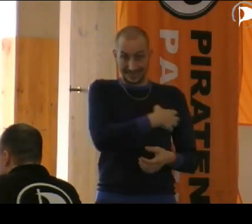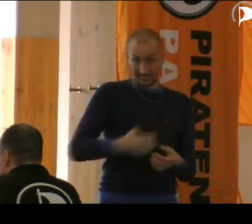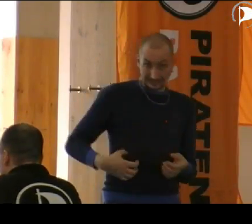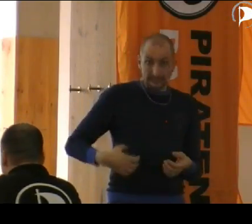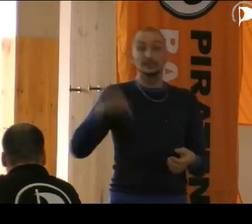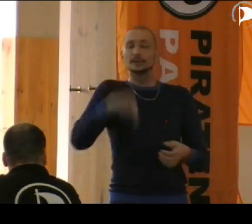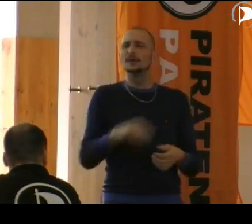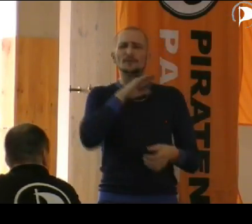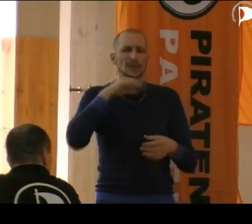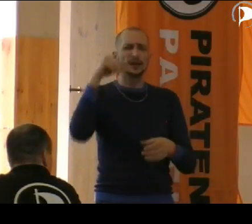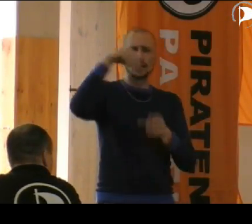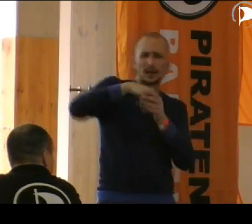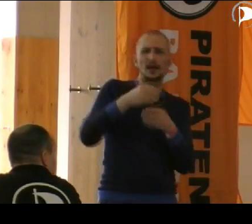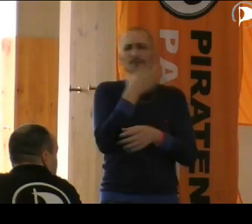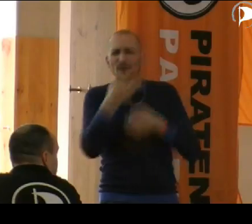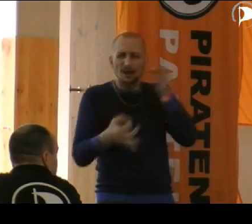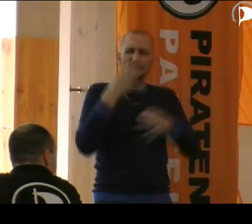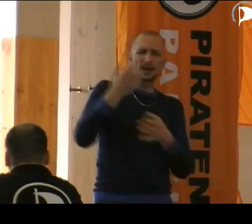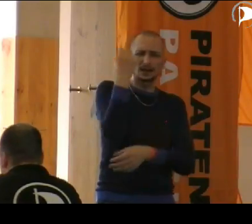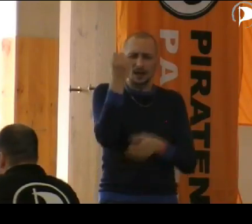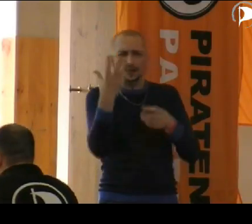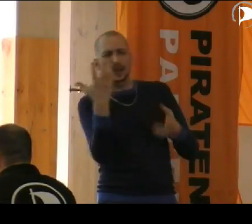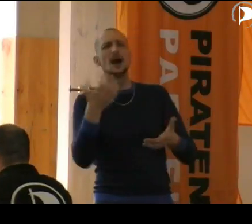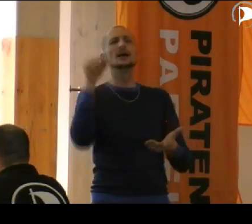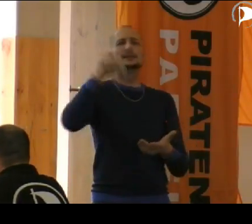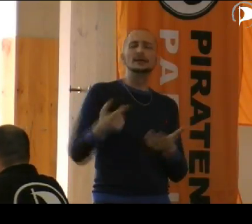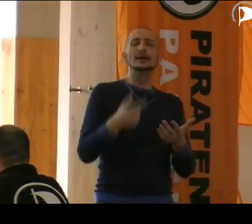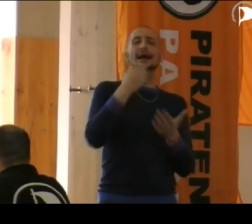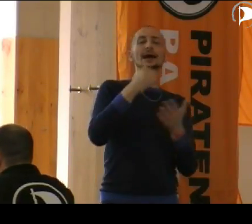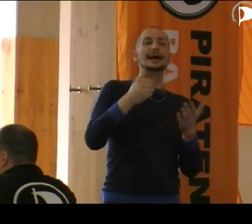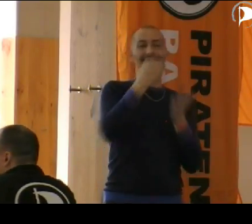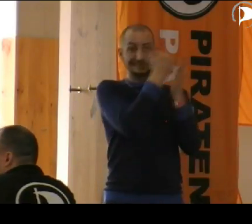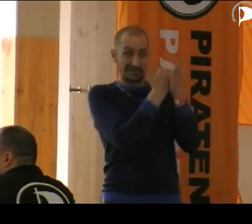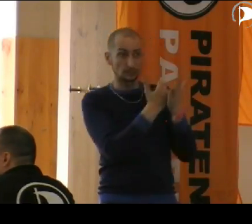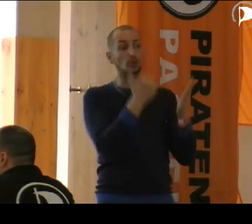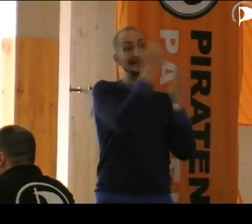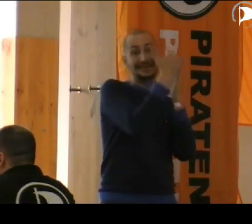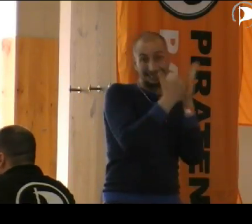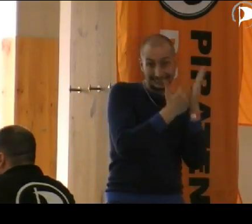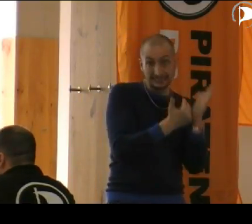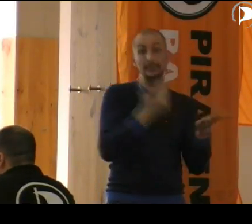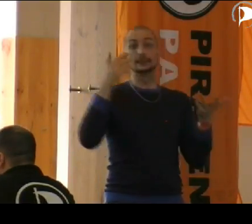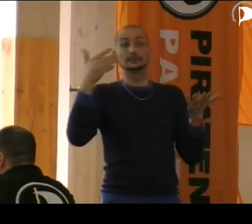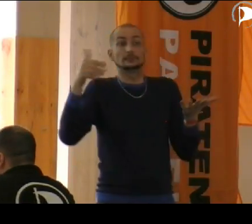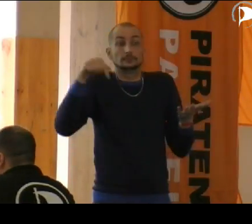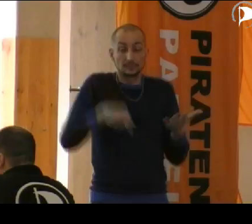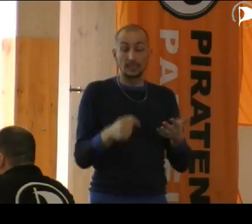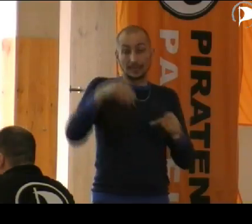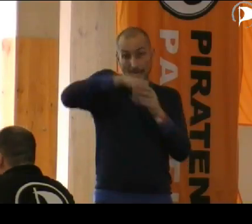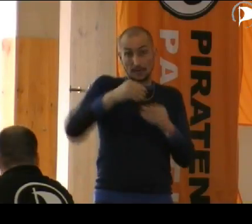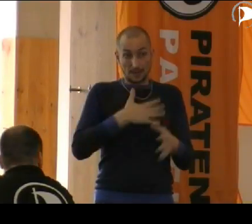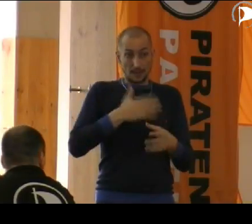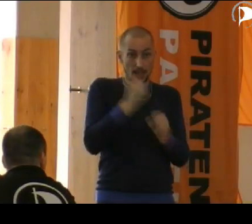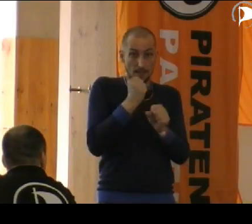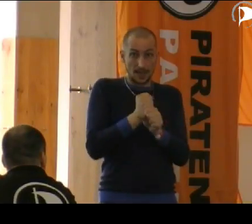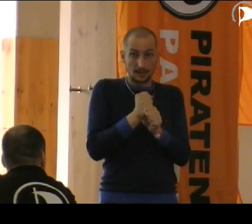formal fahrten internen die abgeklärt und die satzungs und gesetz recherche übernommen also ist im internet ist mein job